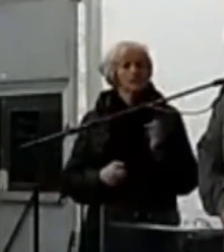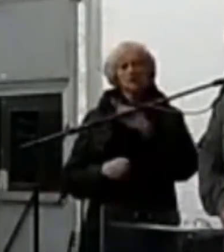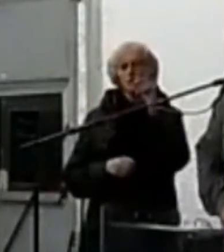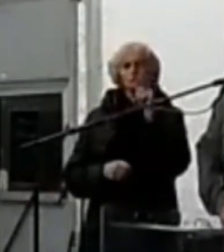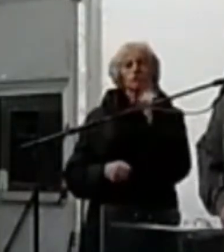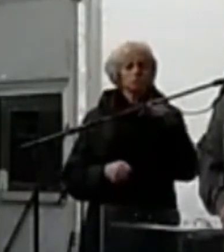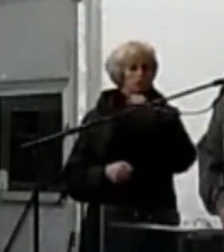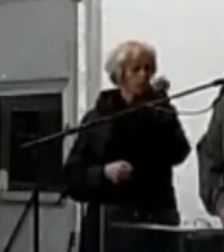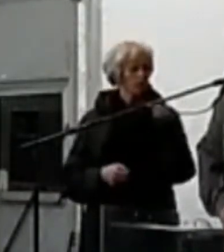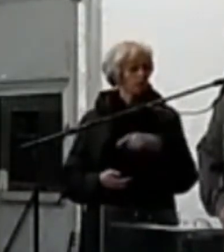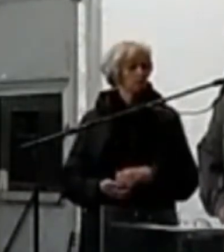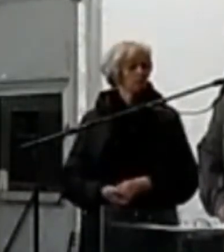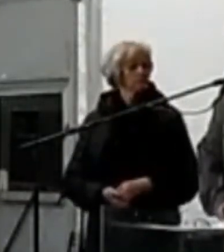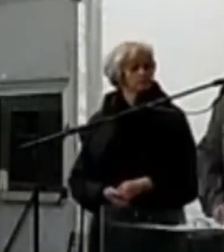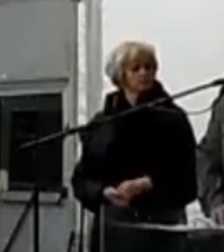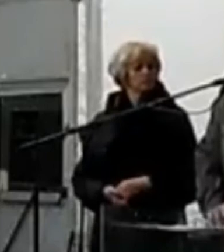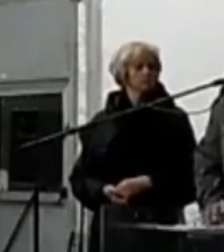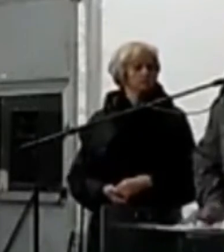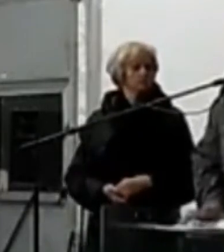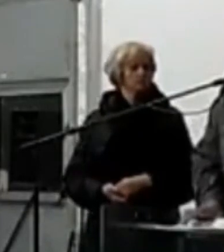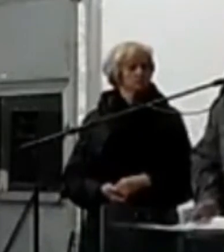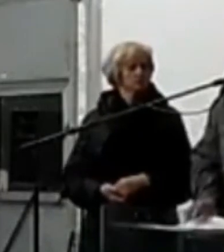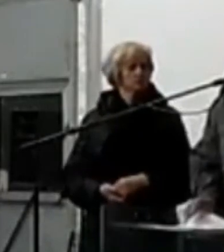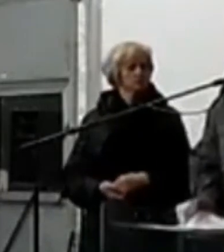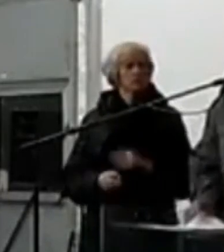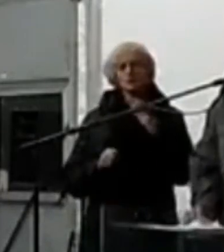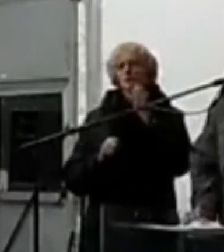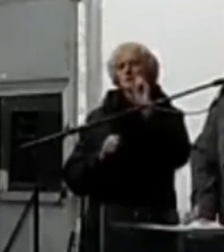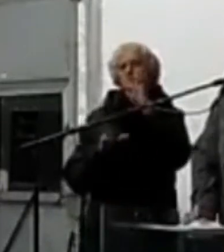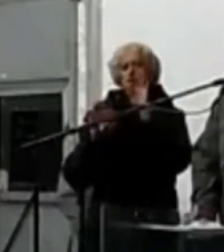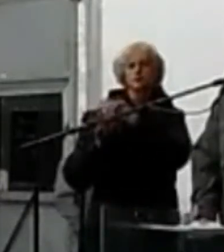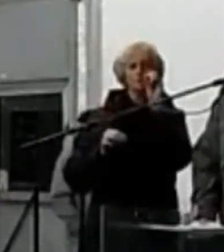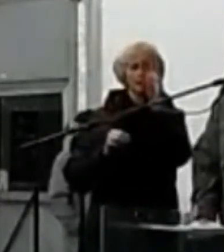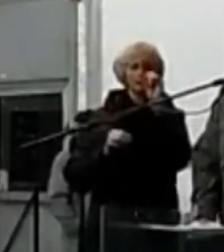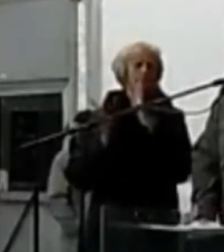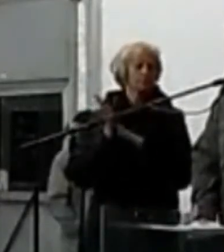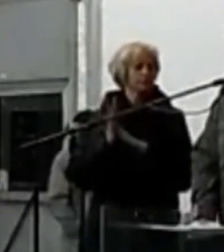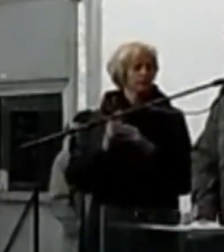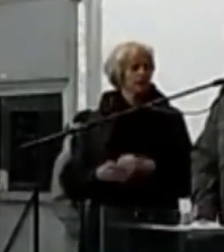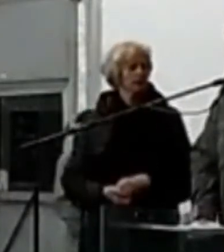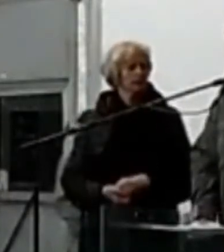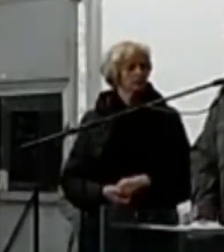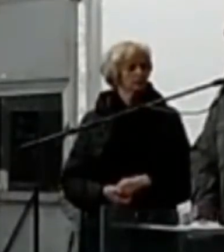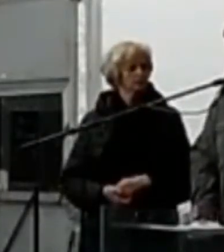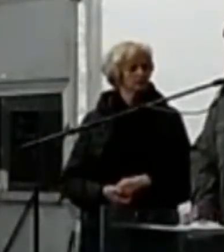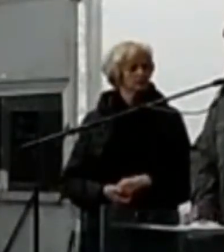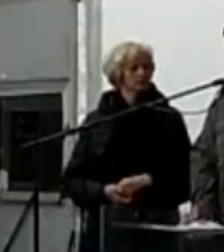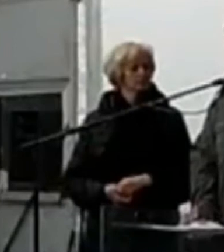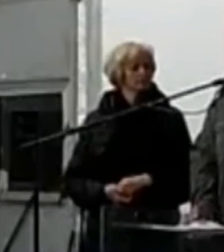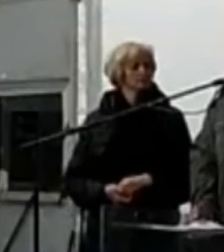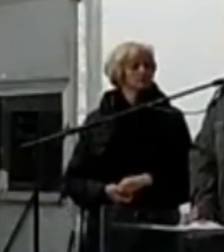vama, nekih 10 do 15 primjeraka njihovih rođaka su kod naših